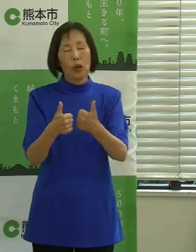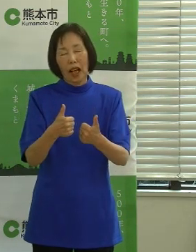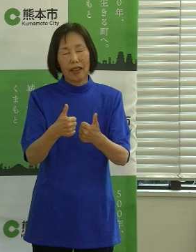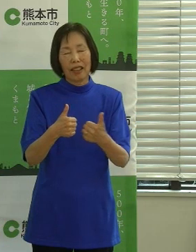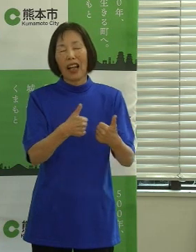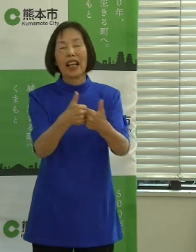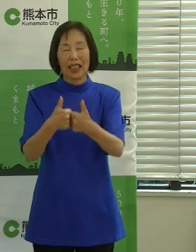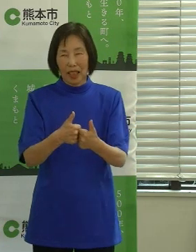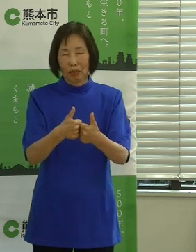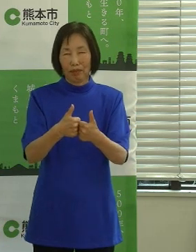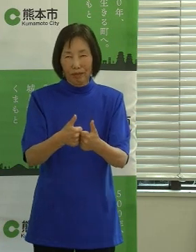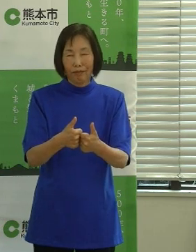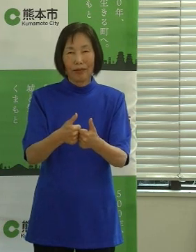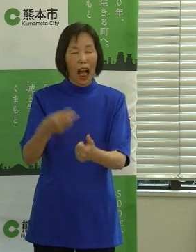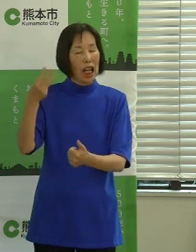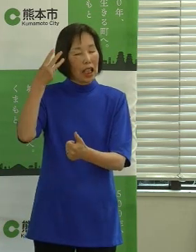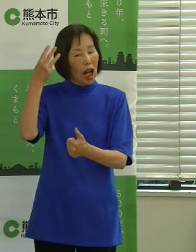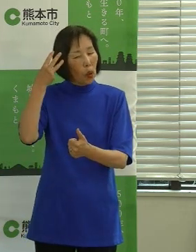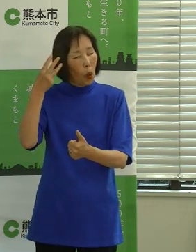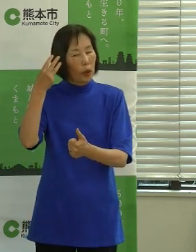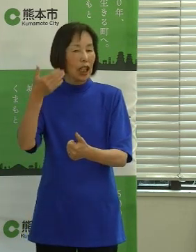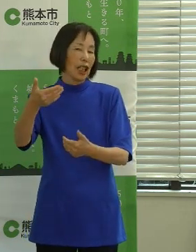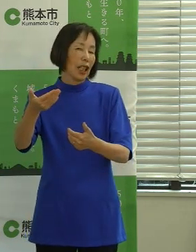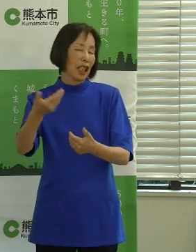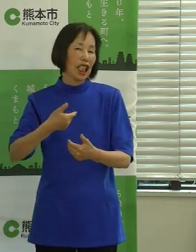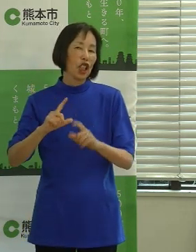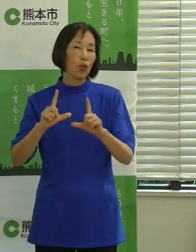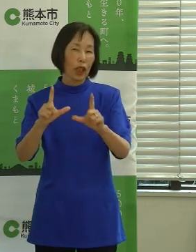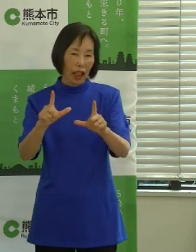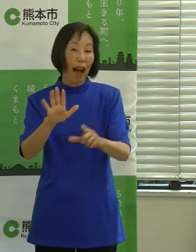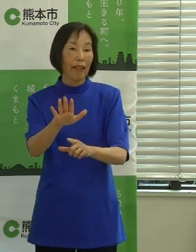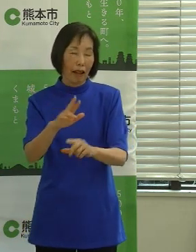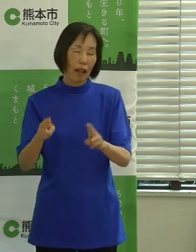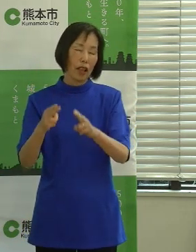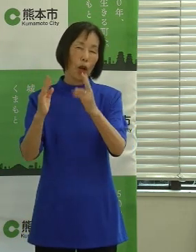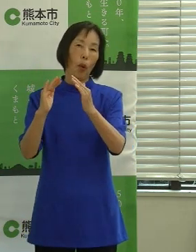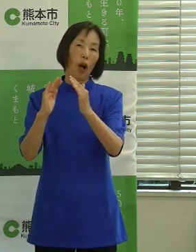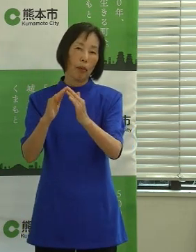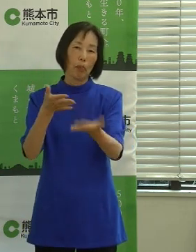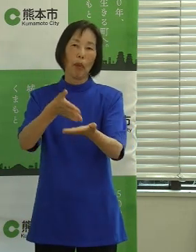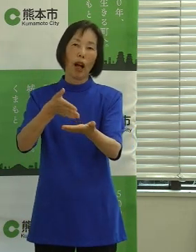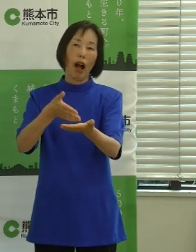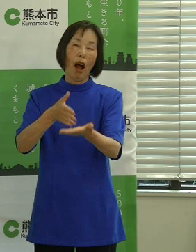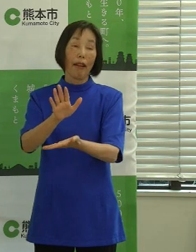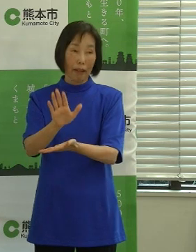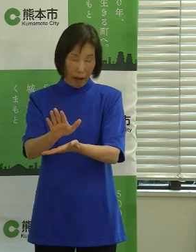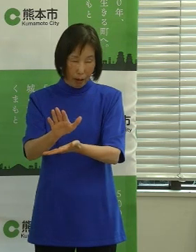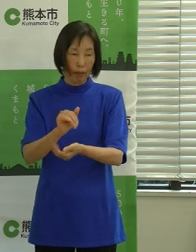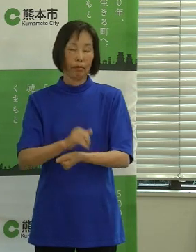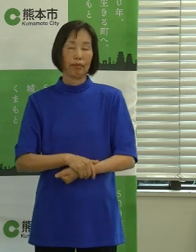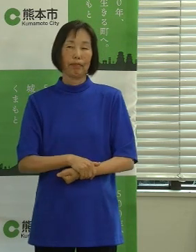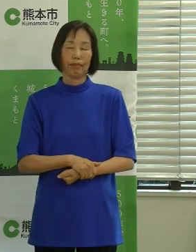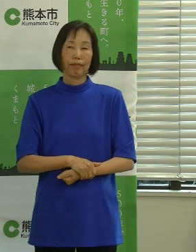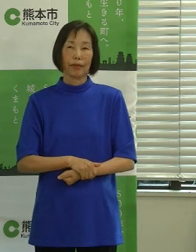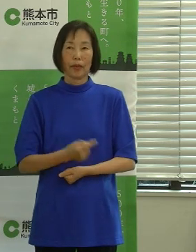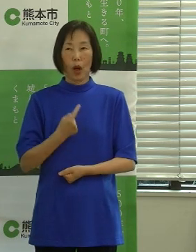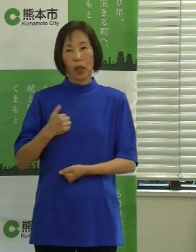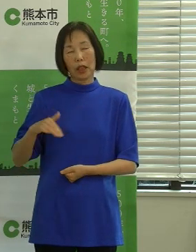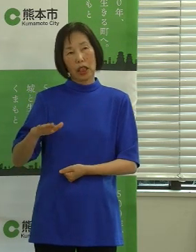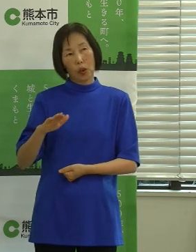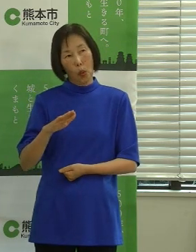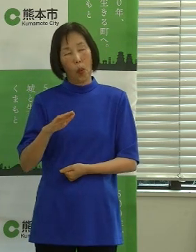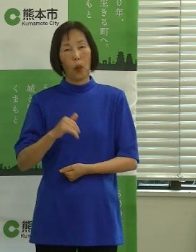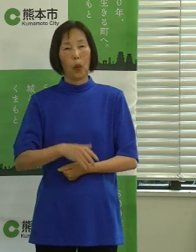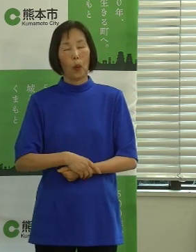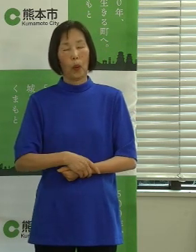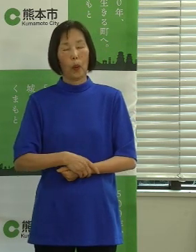して、専門家の皆さん方のいろいろなお話があっておりましたが、我々のですね、